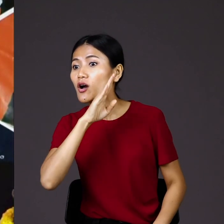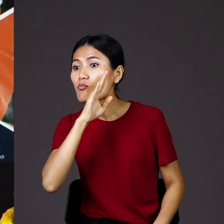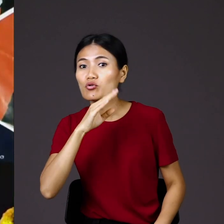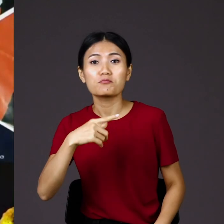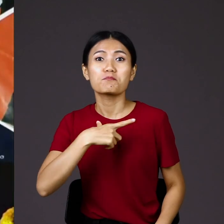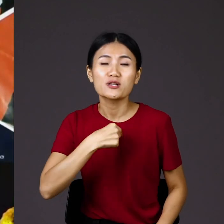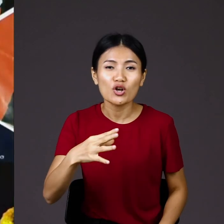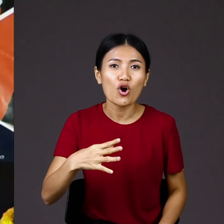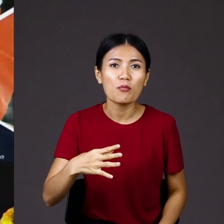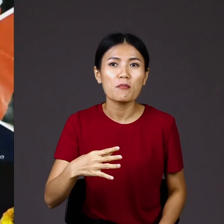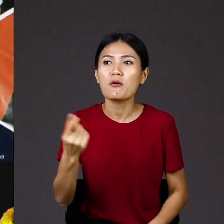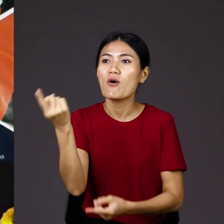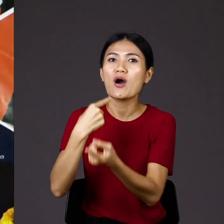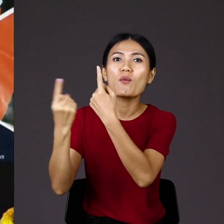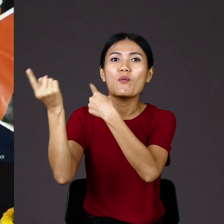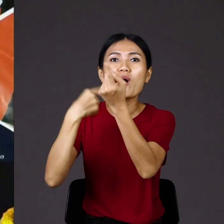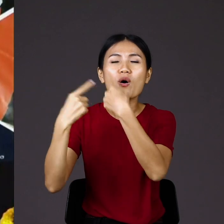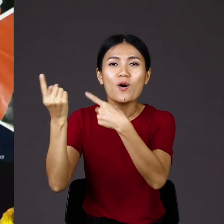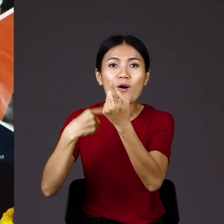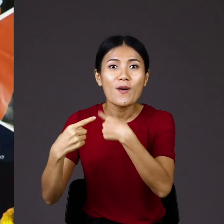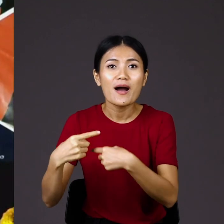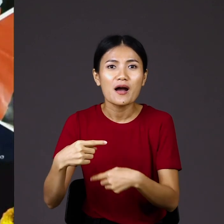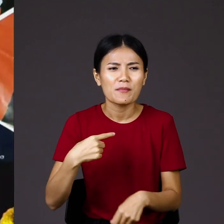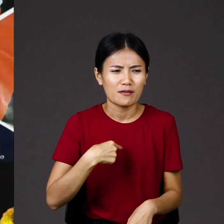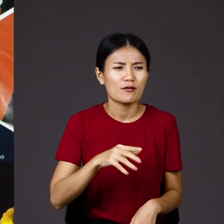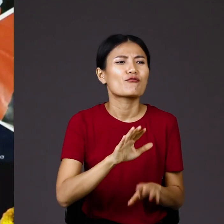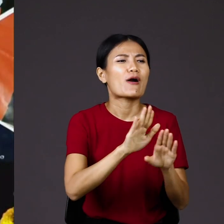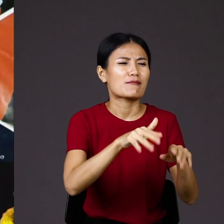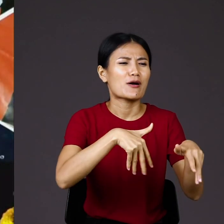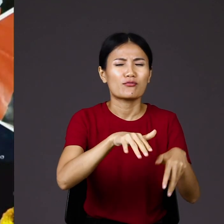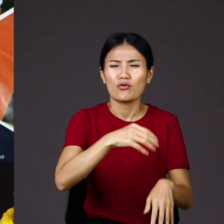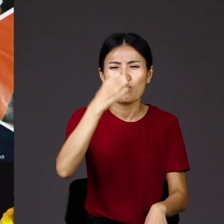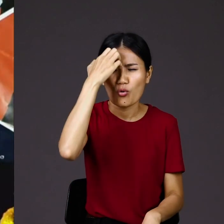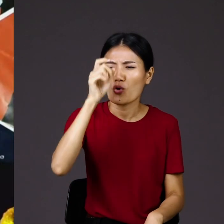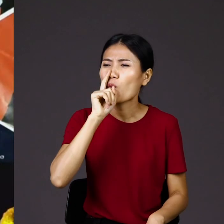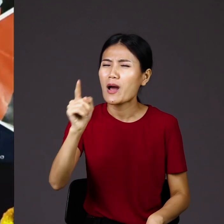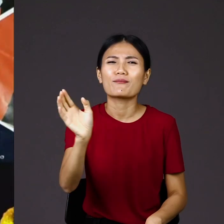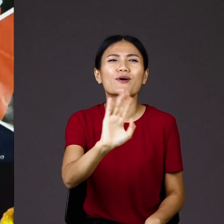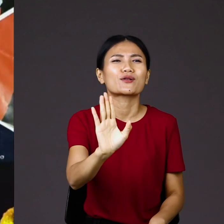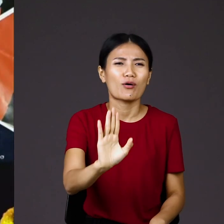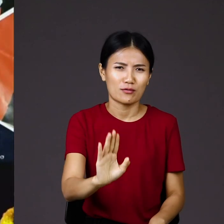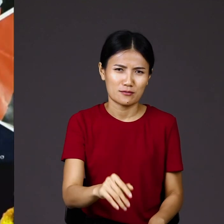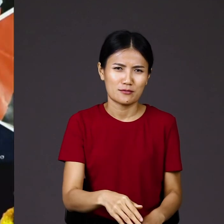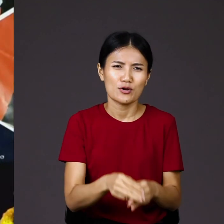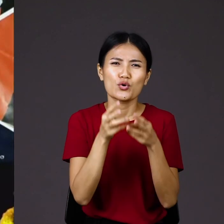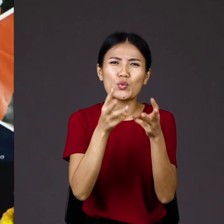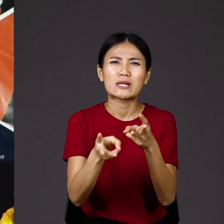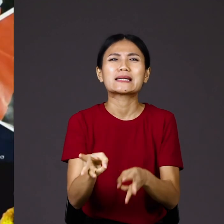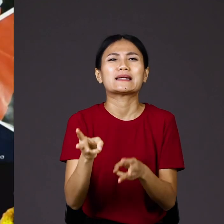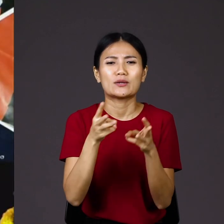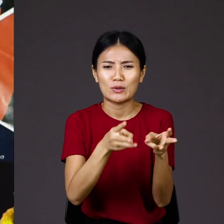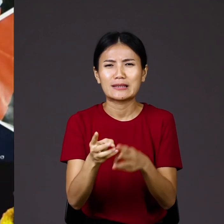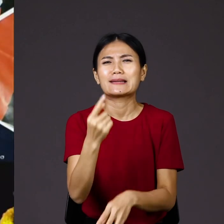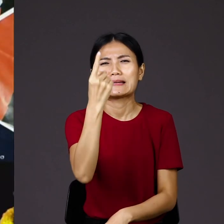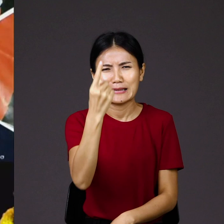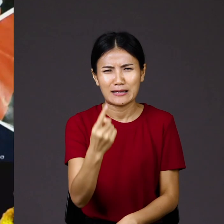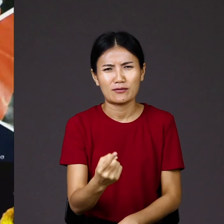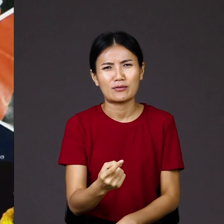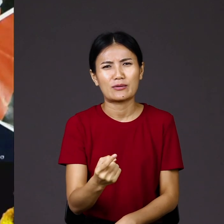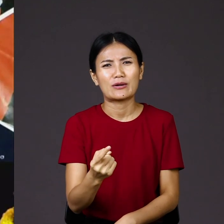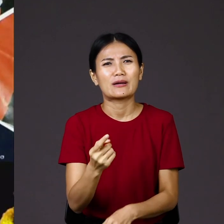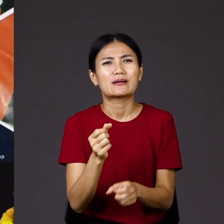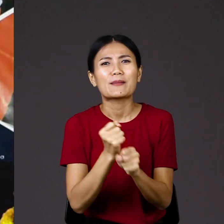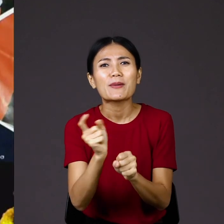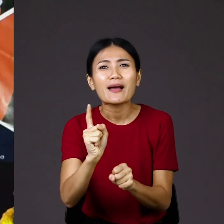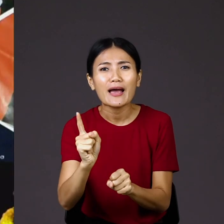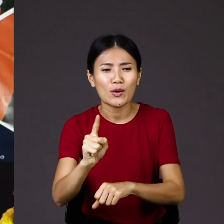เลยครับลงทุนต่ำเป็นอารยะเป็นวิถีของอารยะชนเป็นการแสดงออกอย่างสันตินั่น